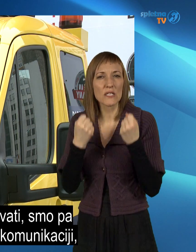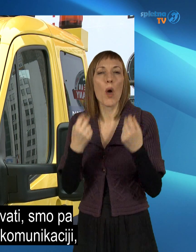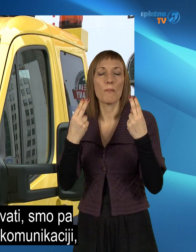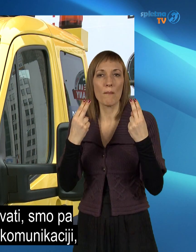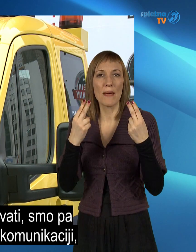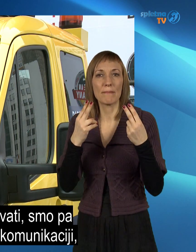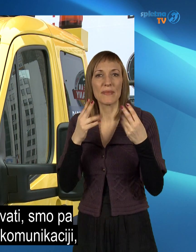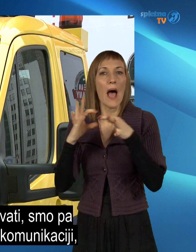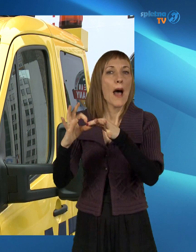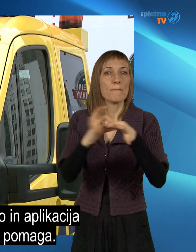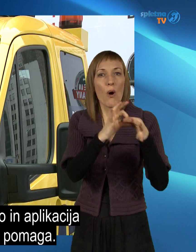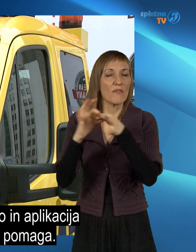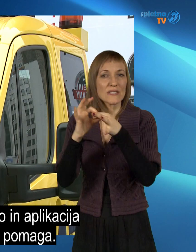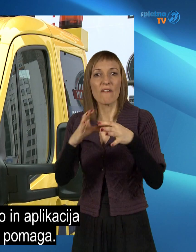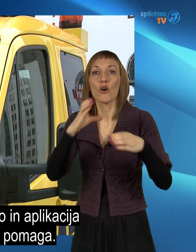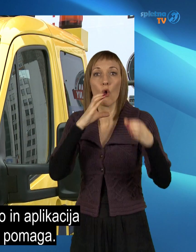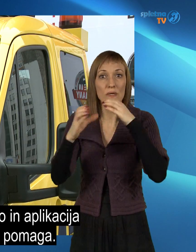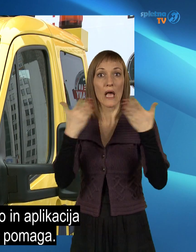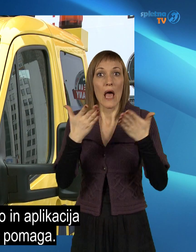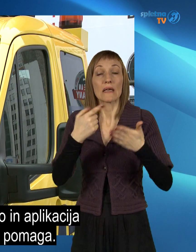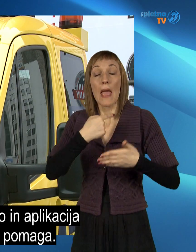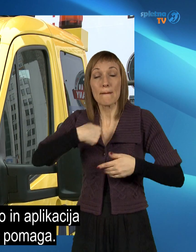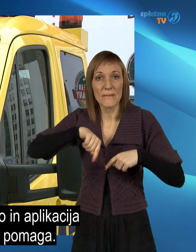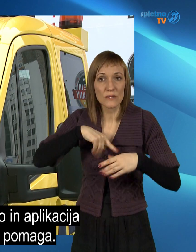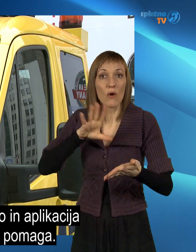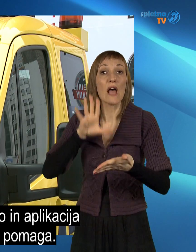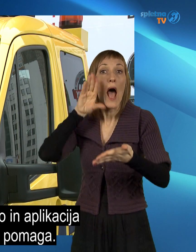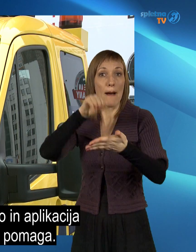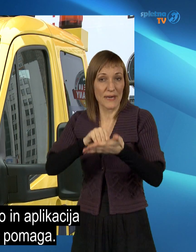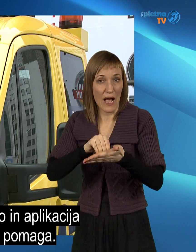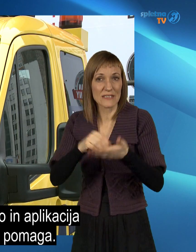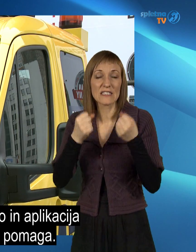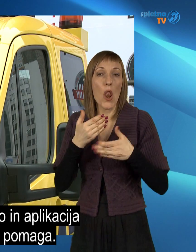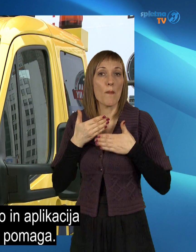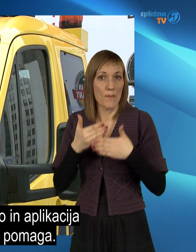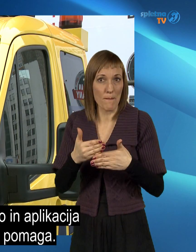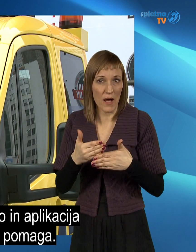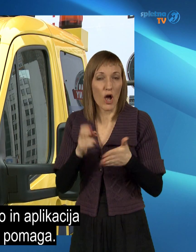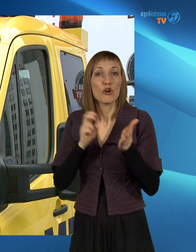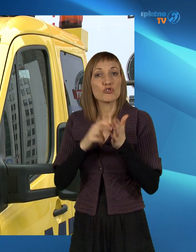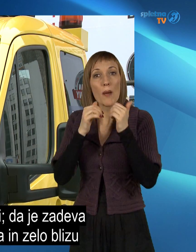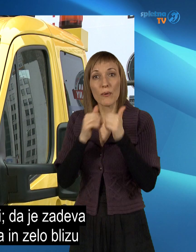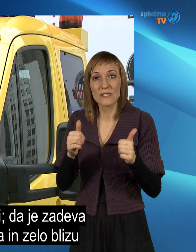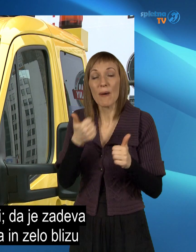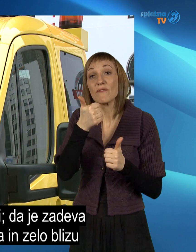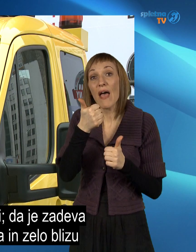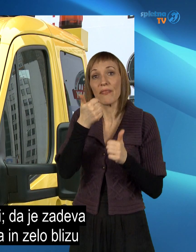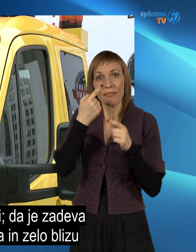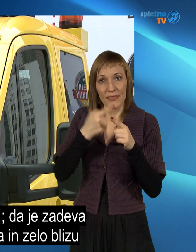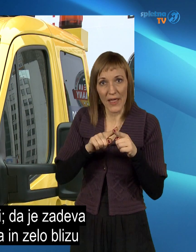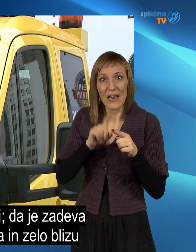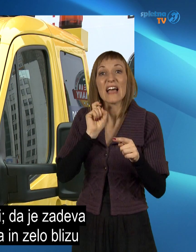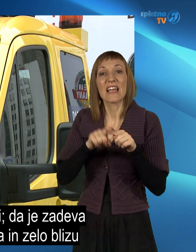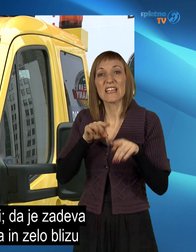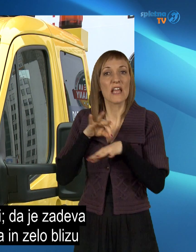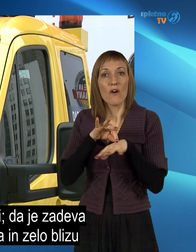členi pri komunikaciji, kako določiti, kje smo, in aplikacija AMZS tukaj zelo, zelo pomaga, predvsem v eni smeri,